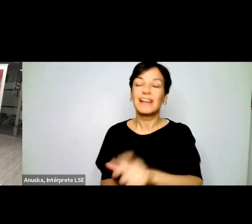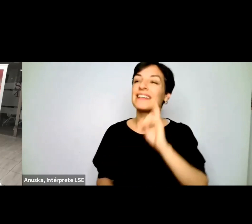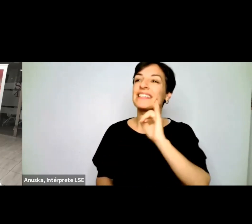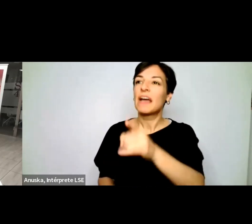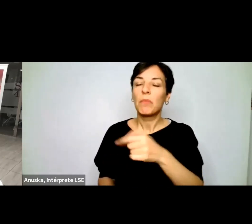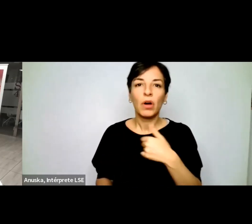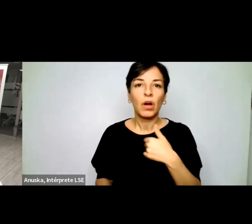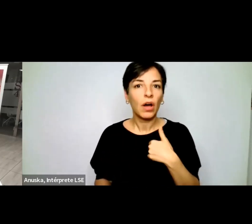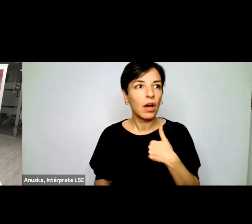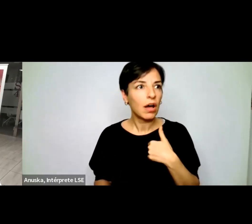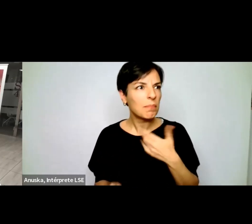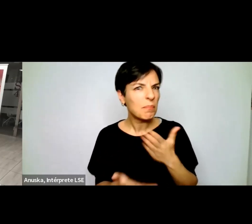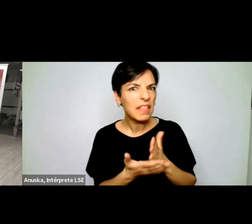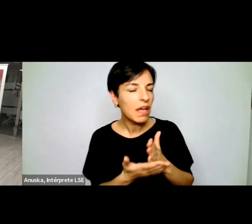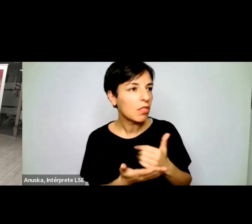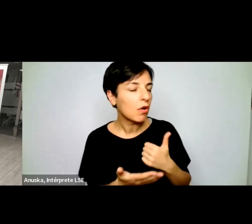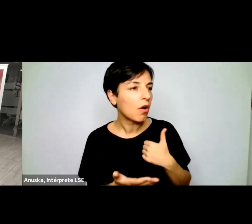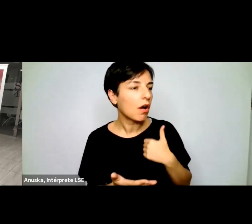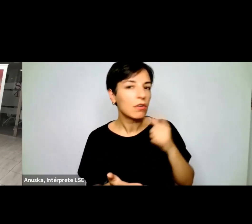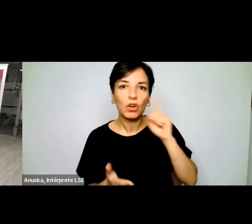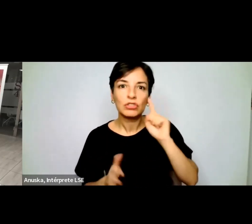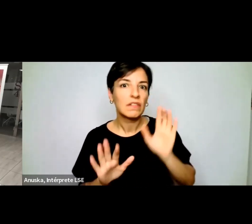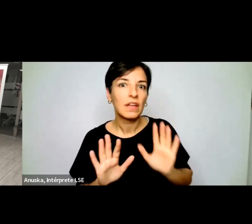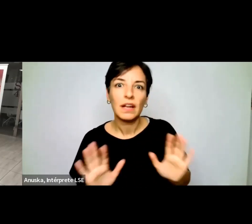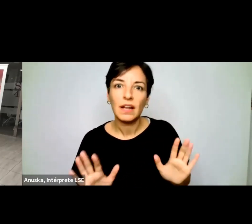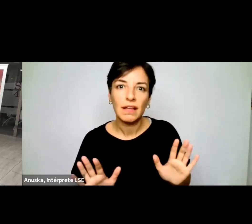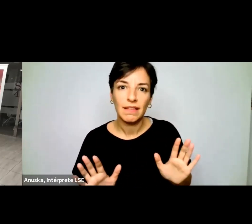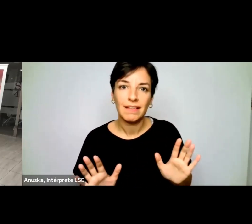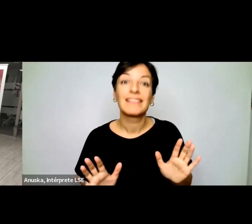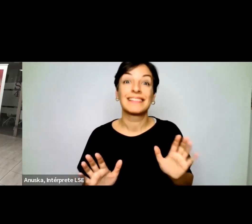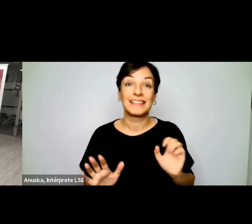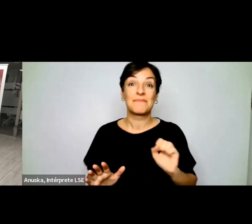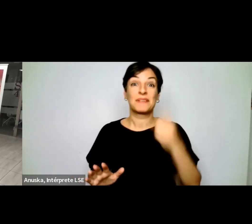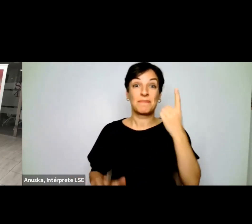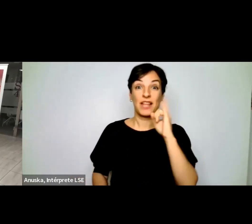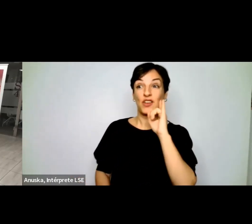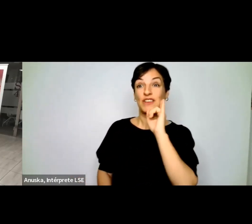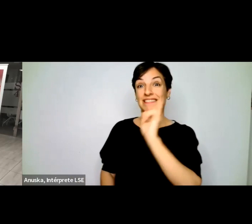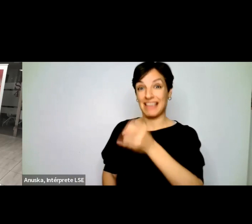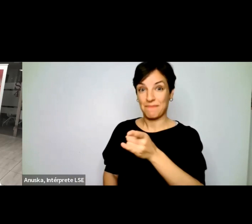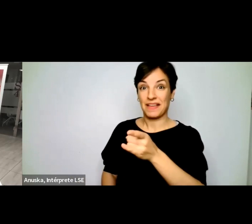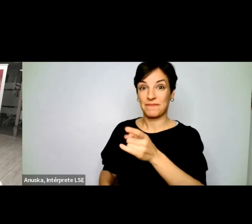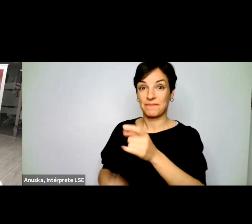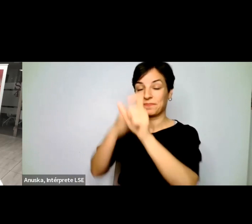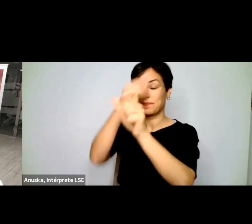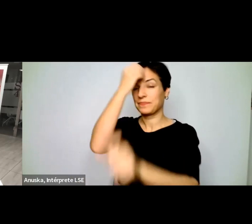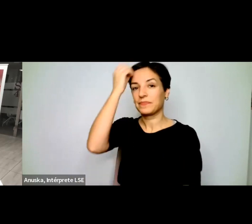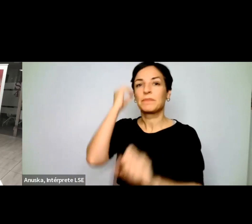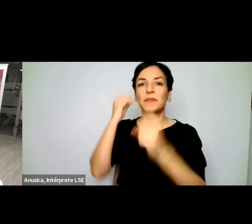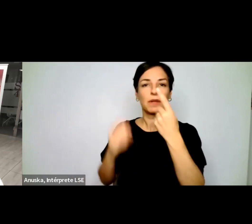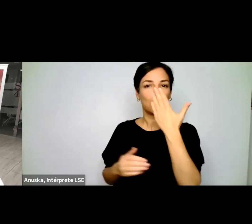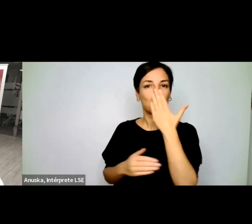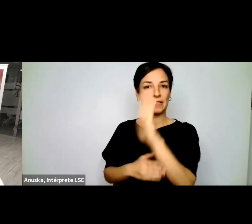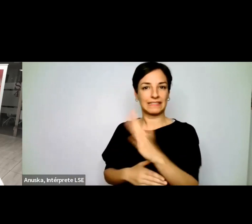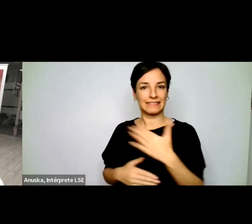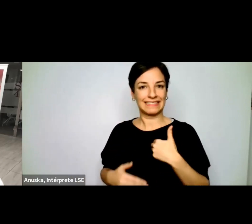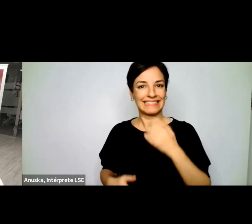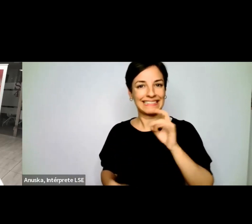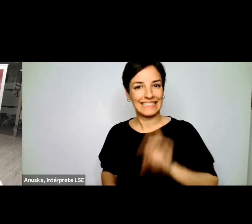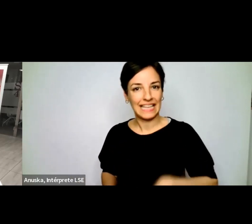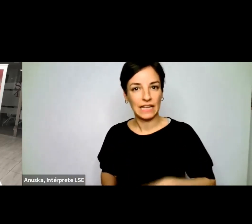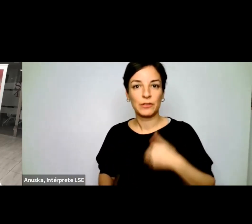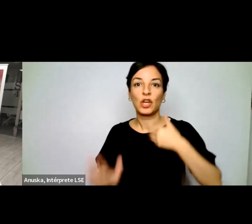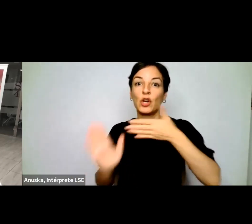mediación. Entonces, el primer objetivo que tenemos con la llamada a la parte solicitada pues es presentarnos y explicarles